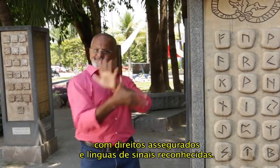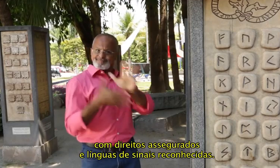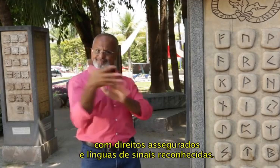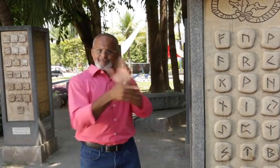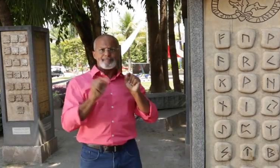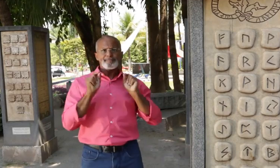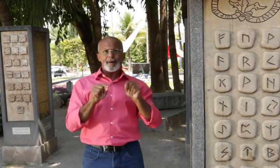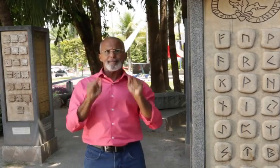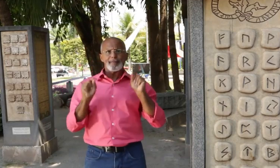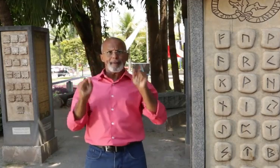reconhecidas.